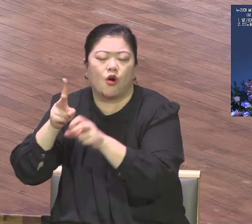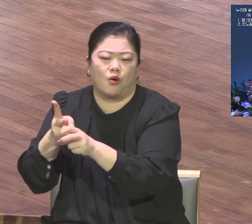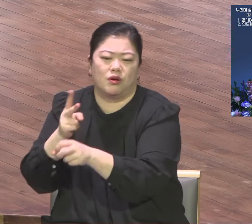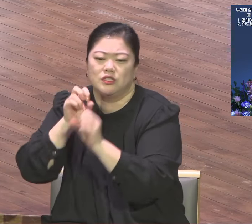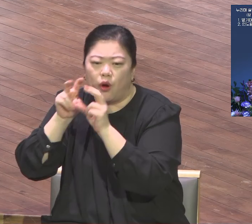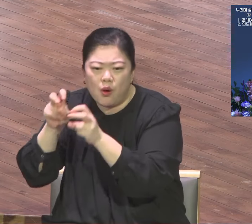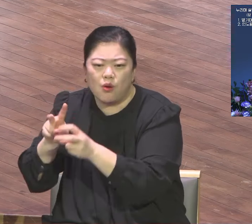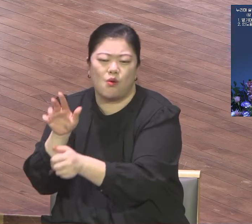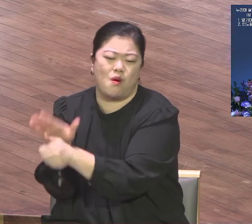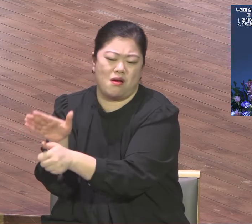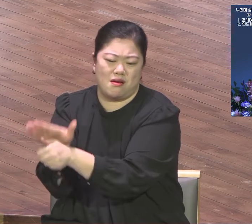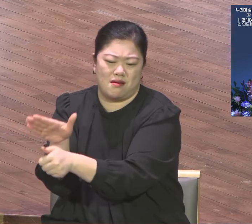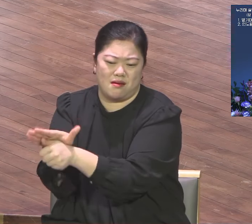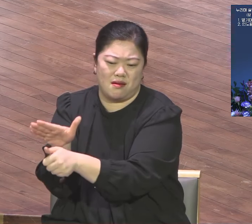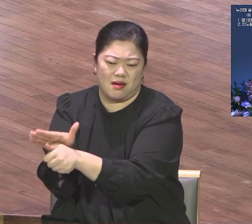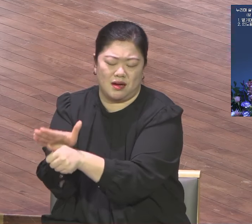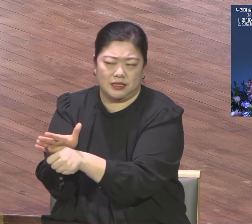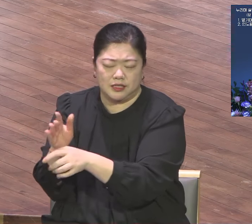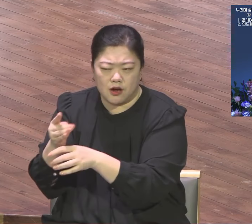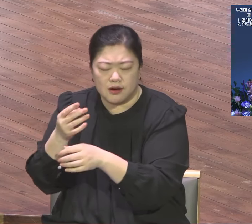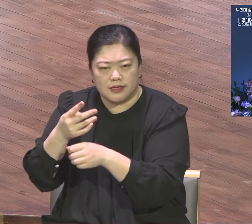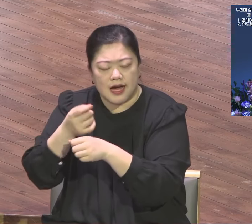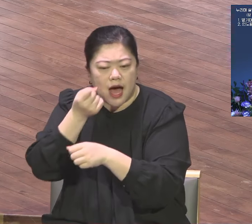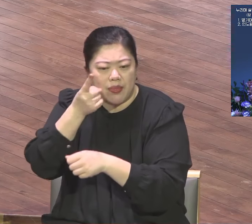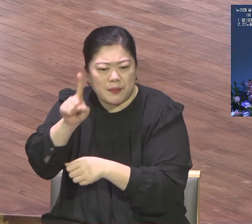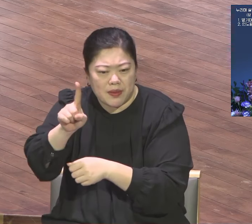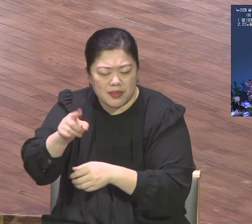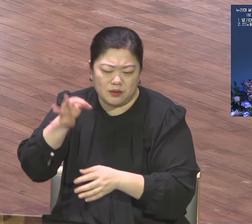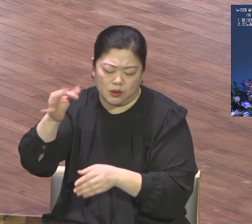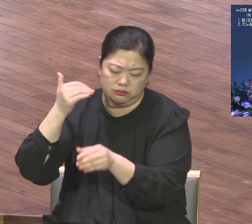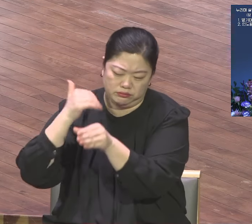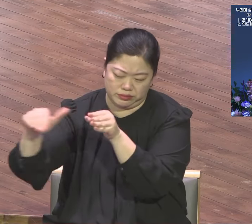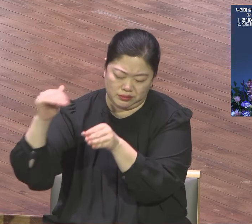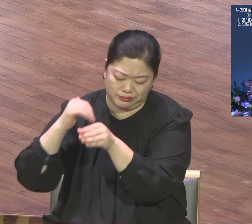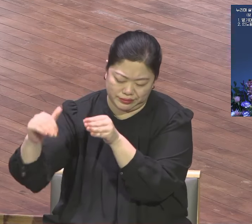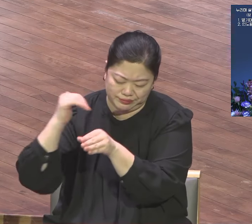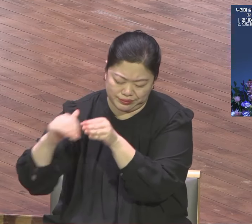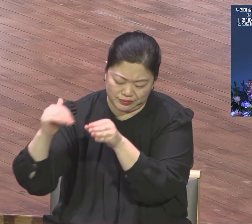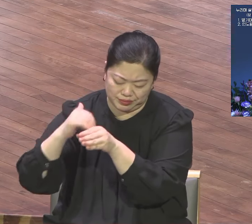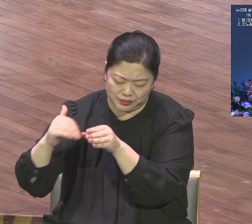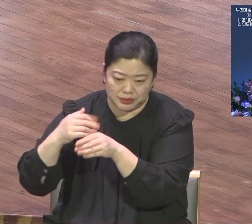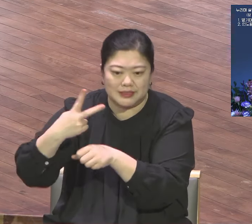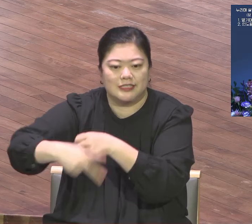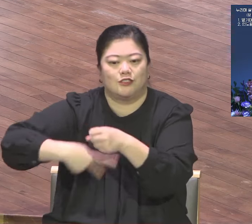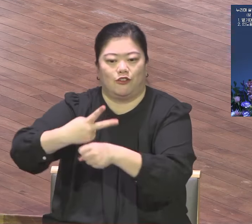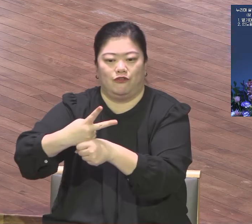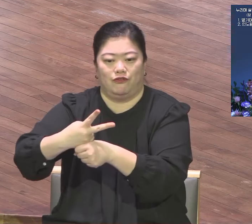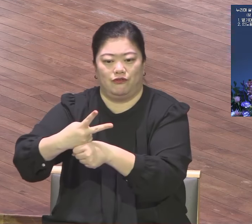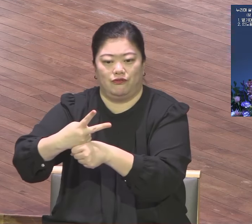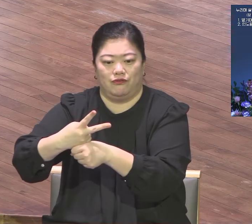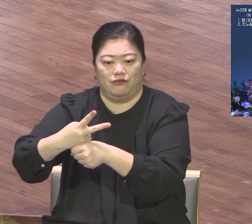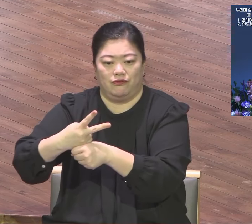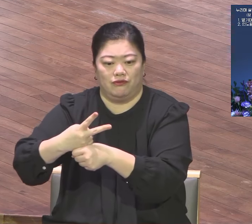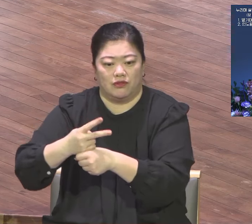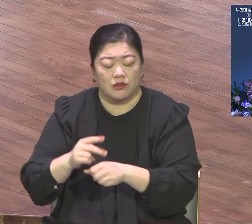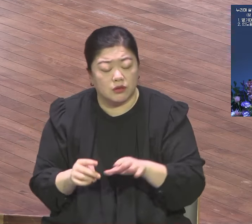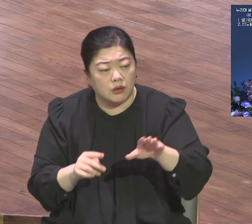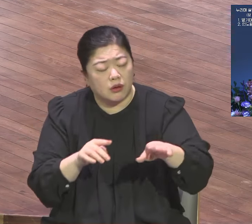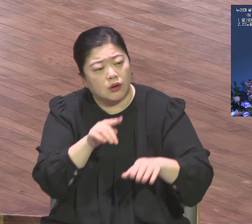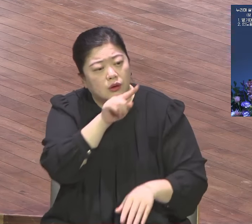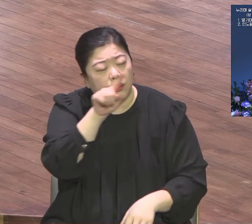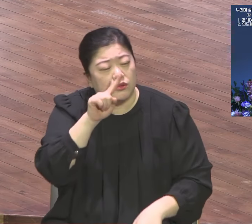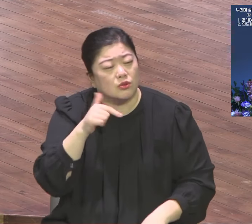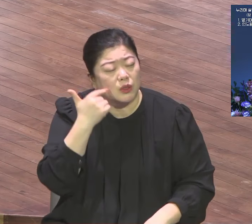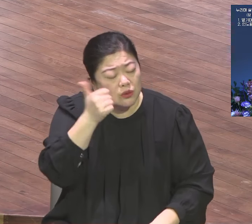맞췄거든요. 2년을 딱 2년만 하는데 그리고 장로들이 물어요. 어때 정장로 그렇게